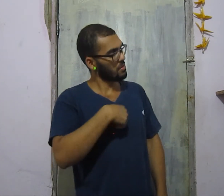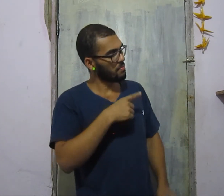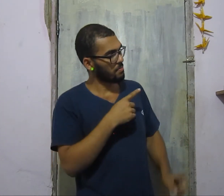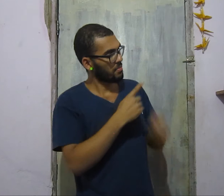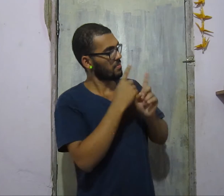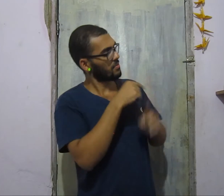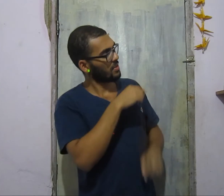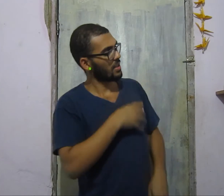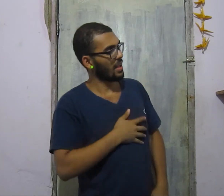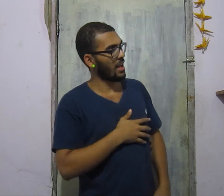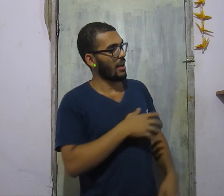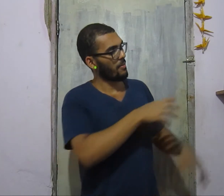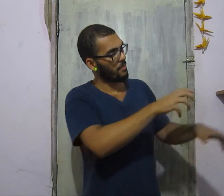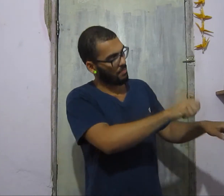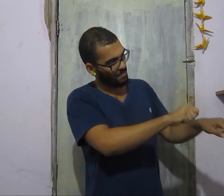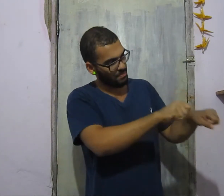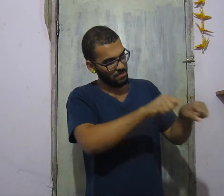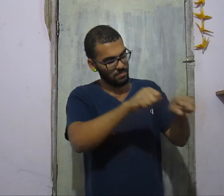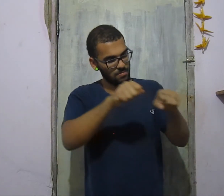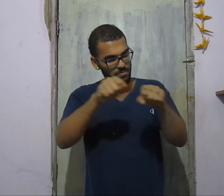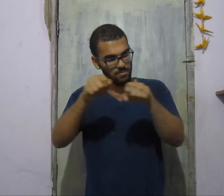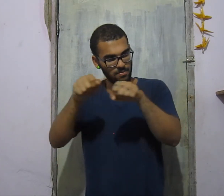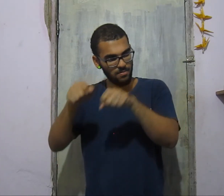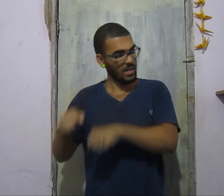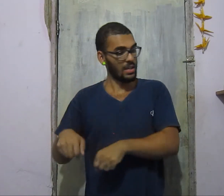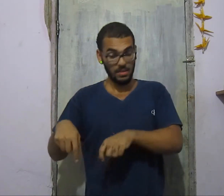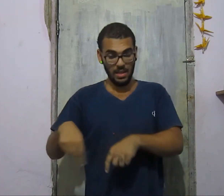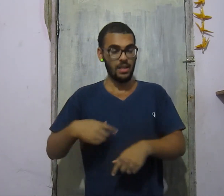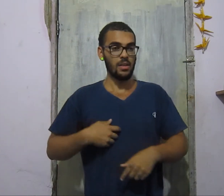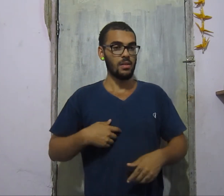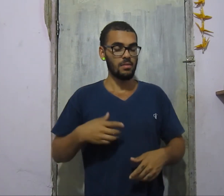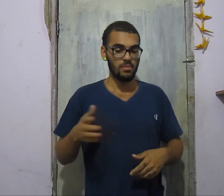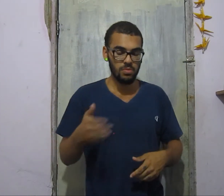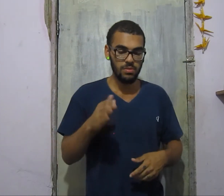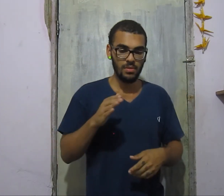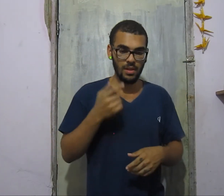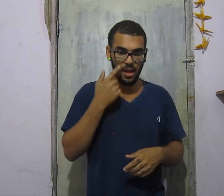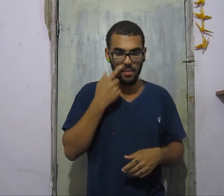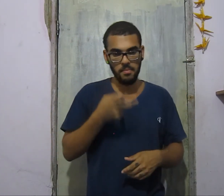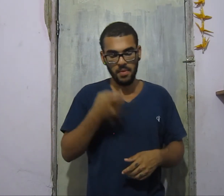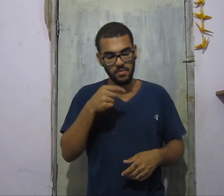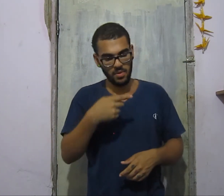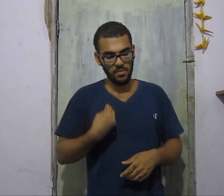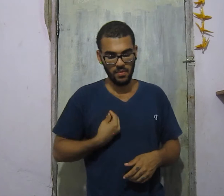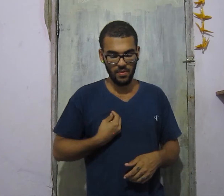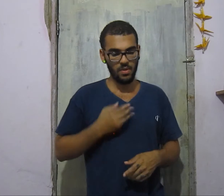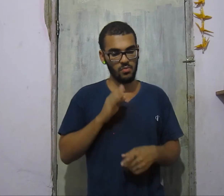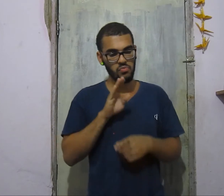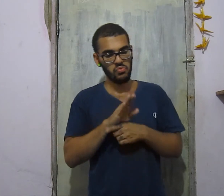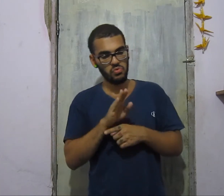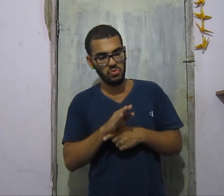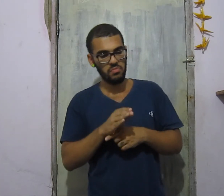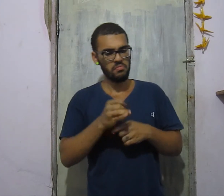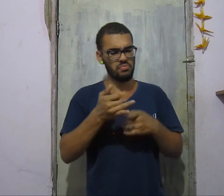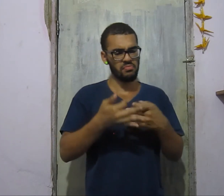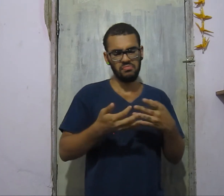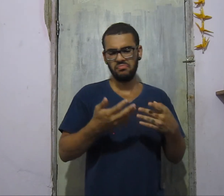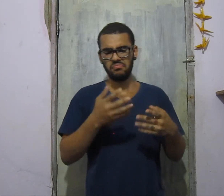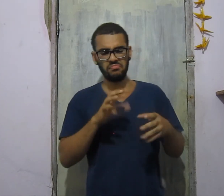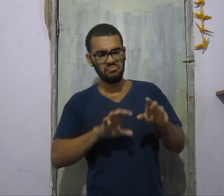gente pensou que você estava morta. Então a gente encontrou você, te trouxe pra cá pro convento e aí a gente descobriu